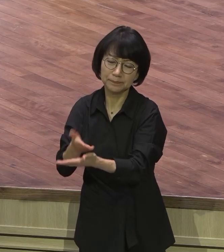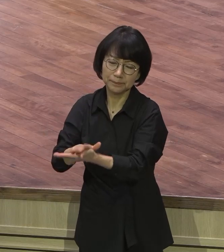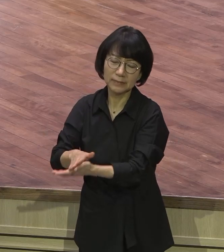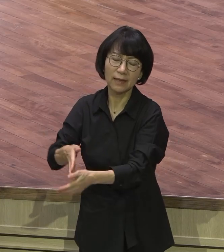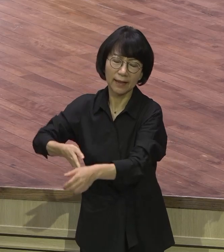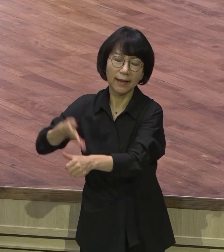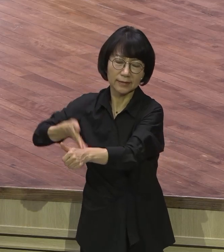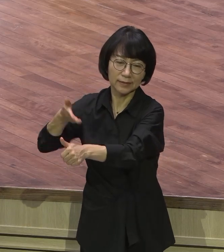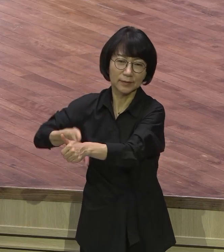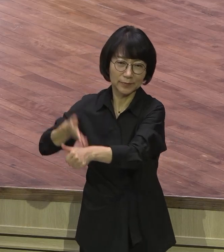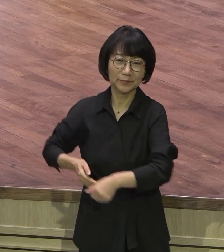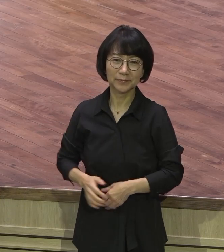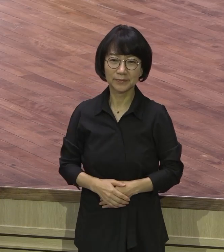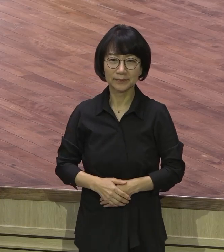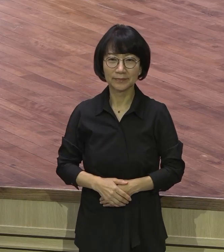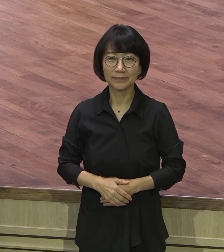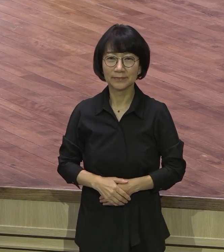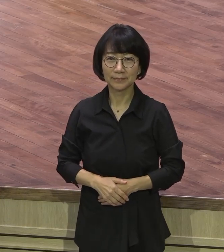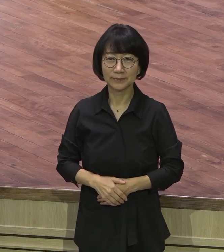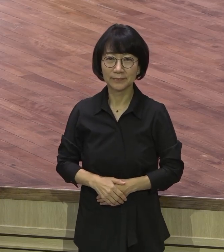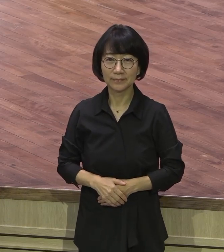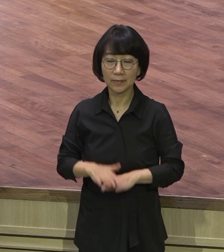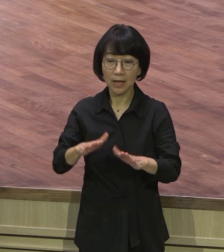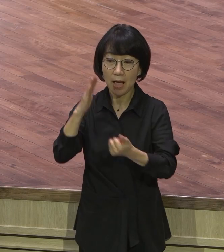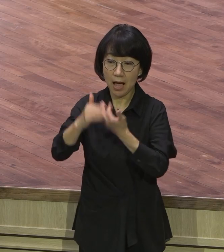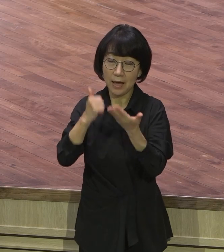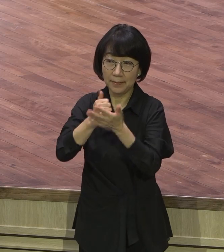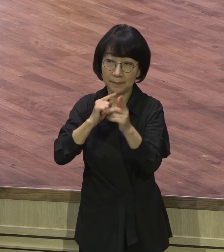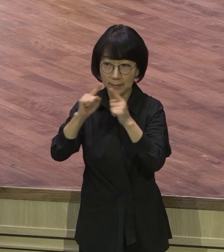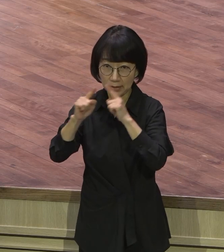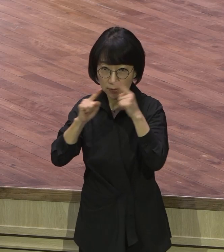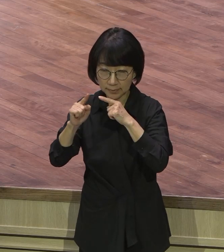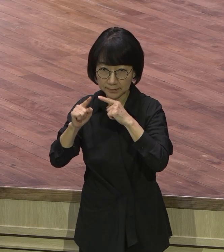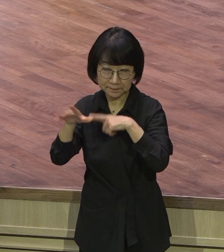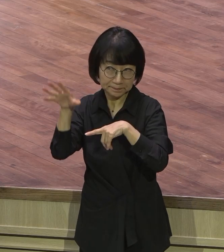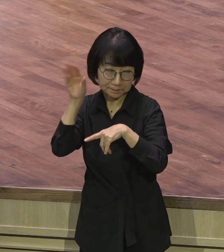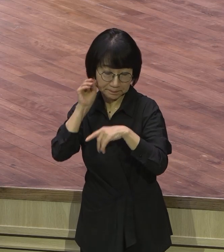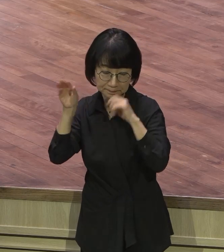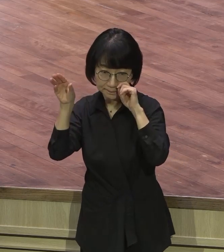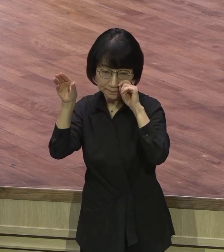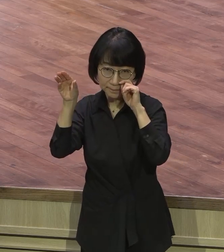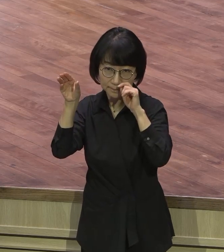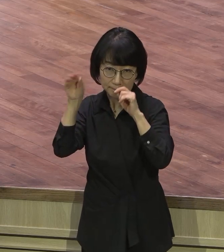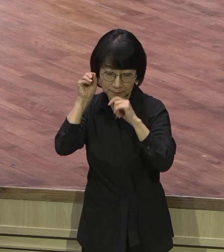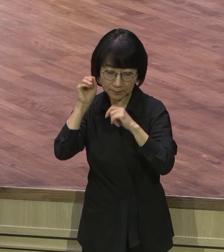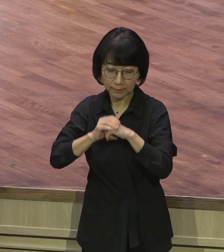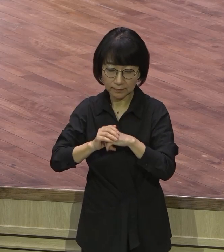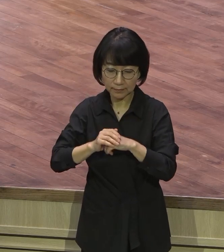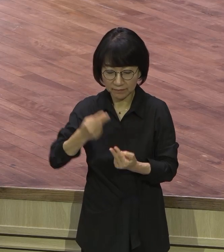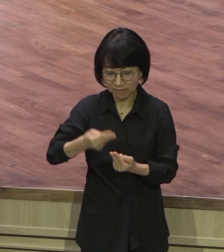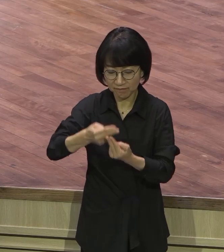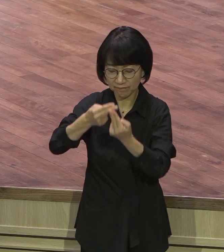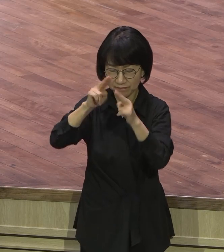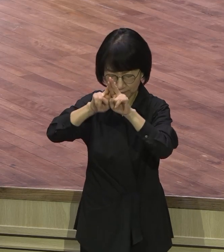해주세요 말씀을 듣고 이 공약을 해약을 해서